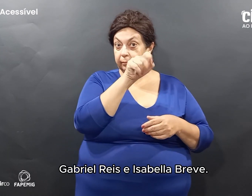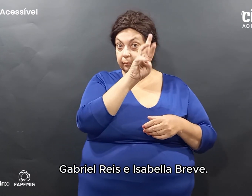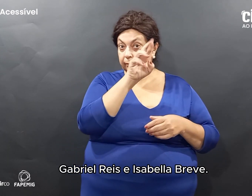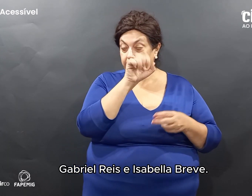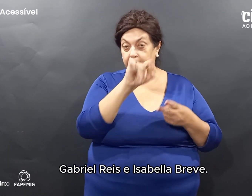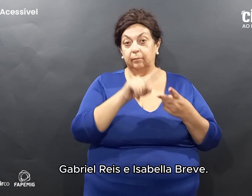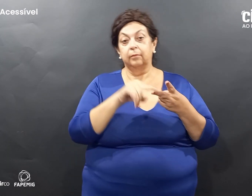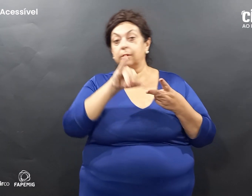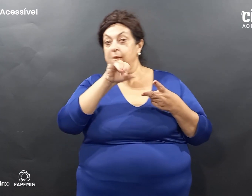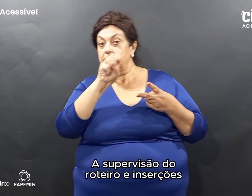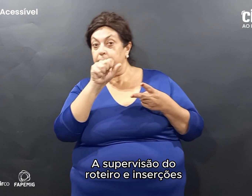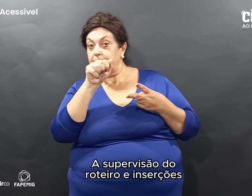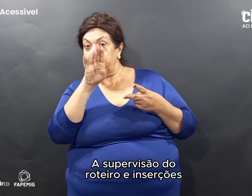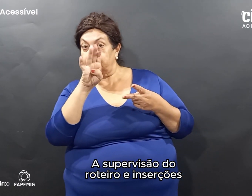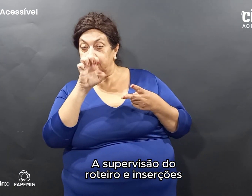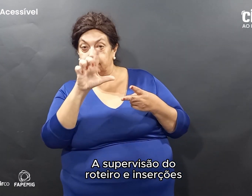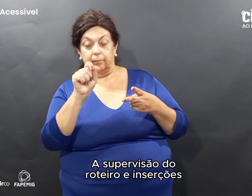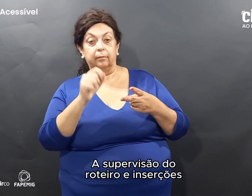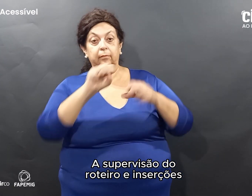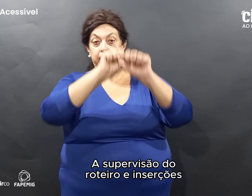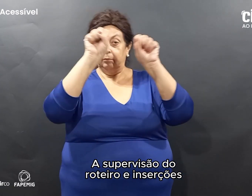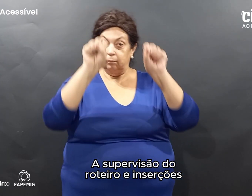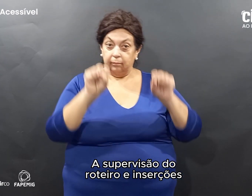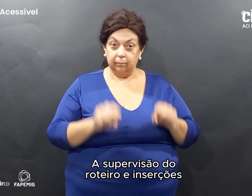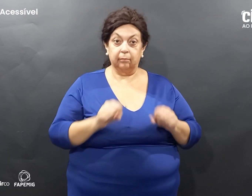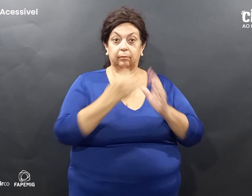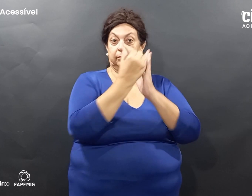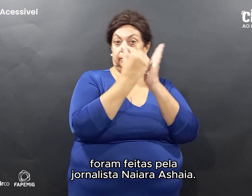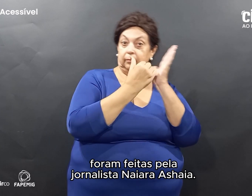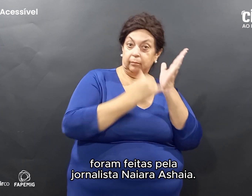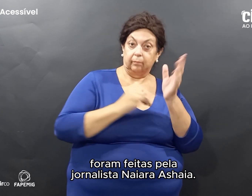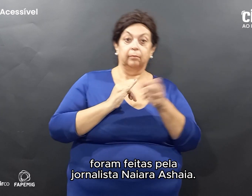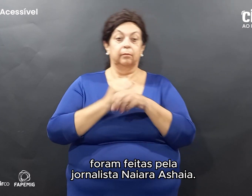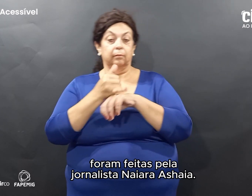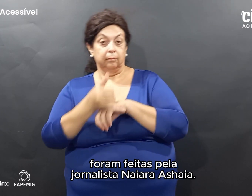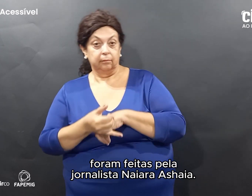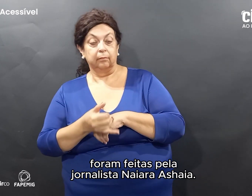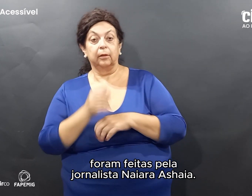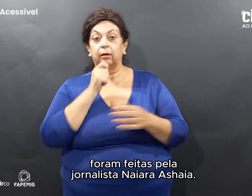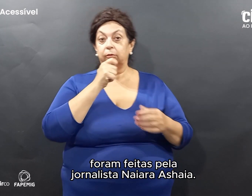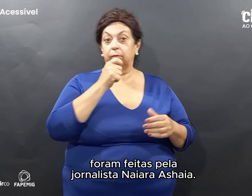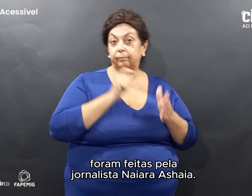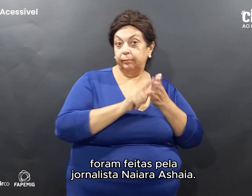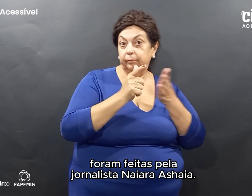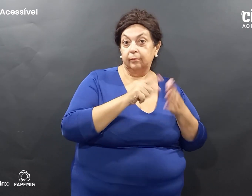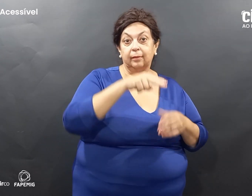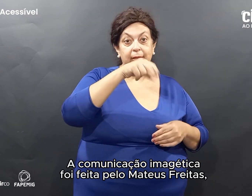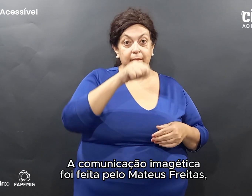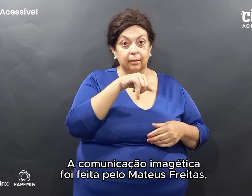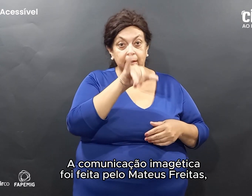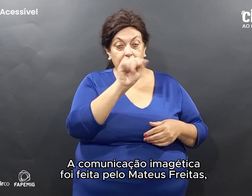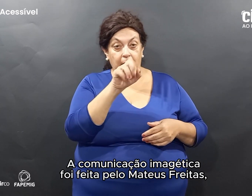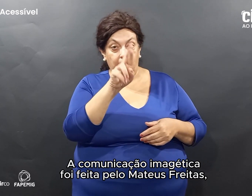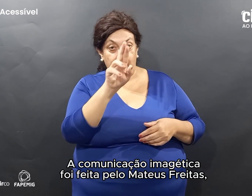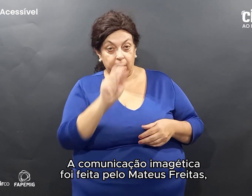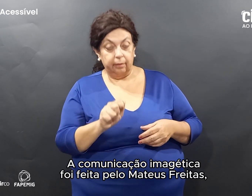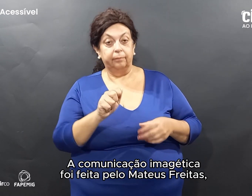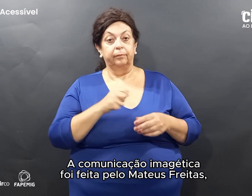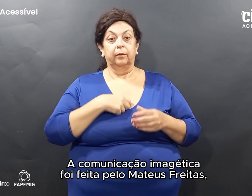Isabela Breve. A supervisão do roteiro e inserções foram feitas pela jornalista Nayara Chaia. A comunicação imagética foi feita